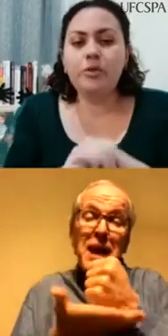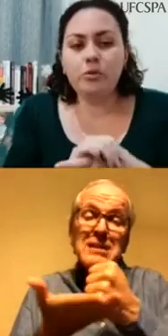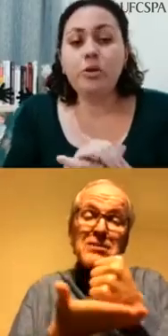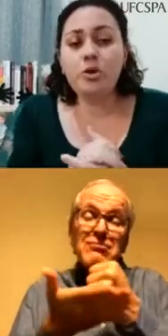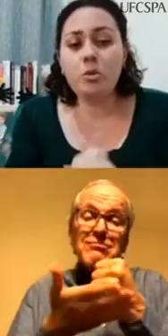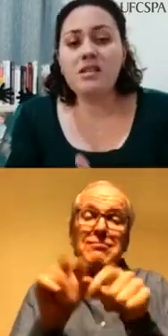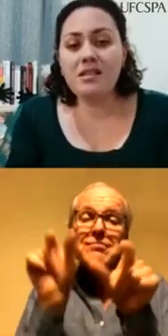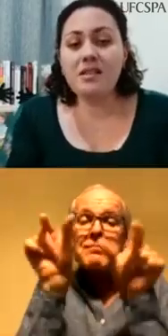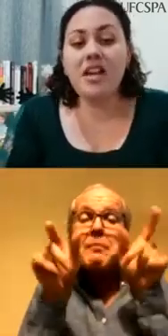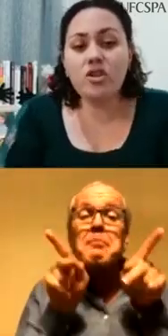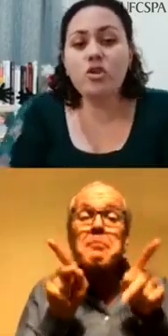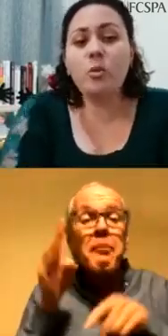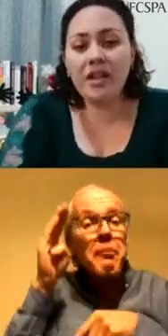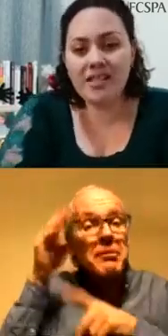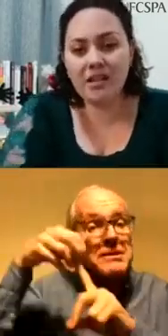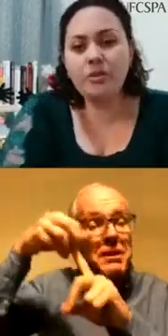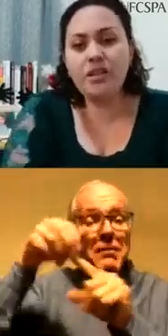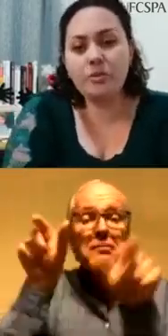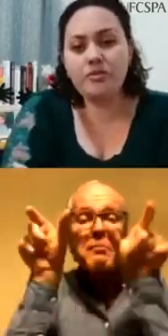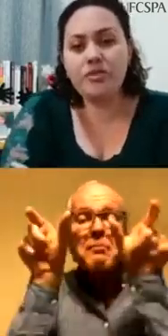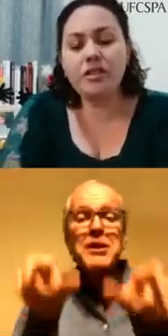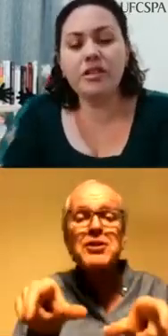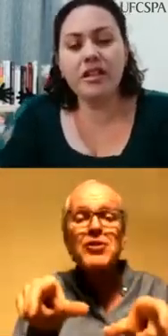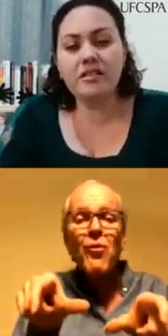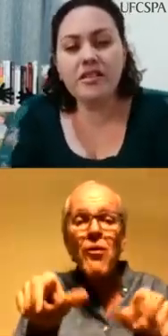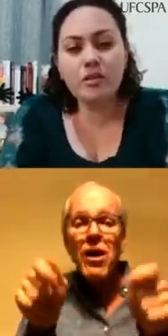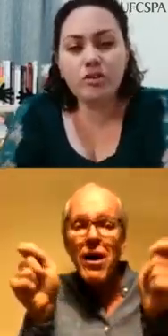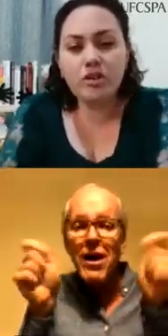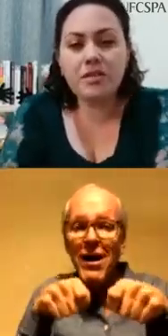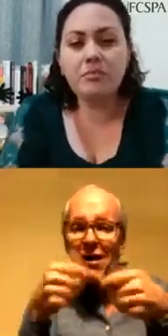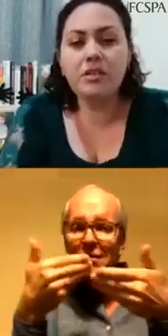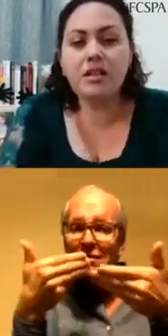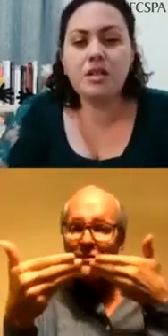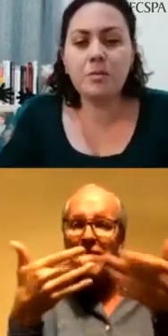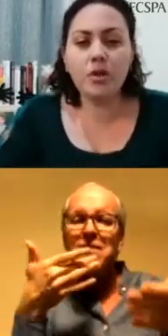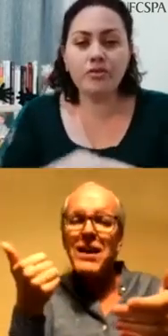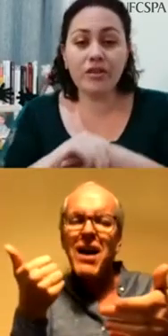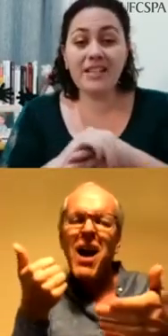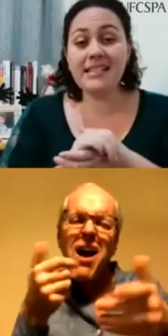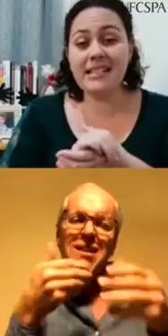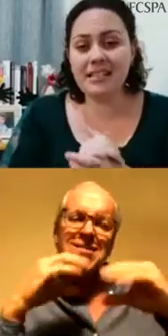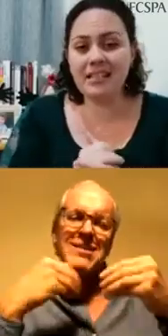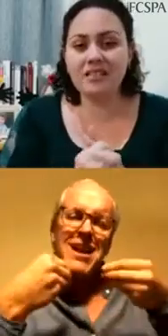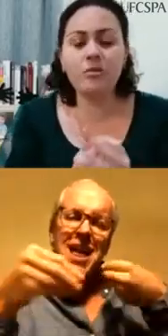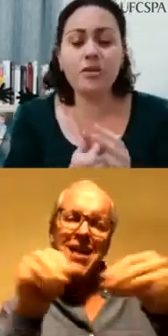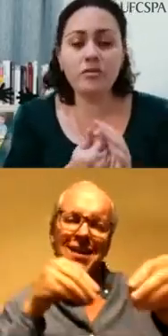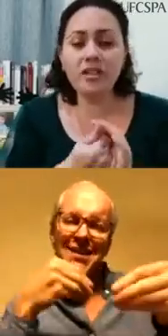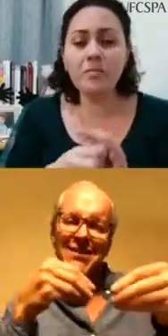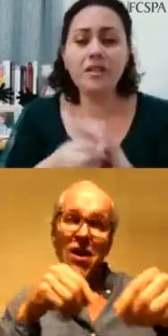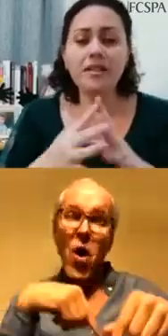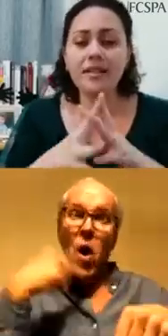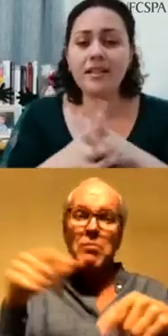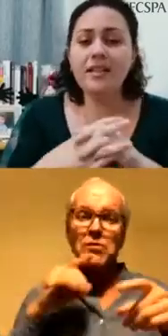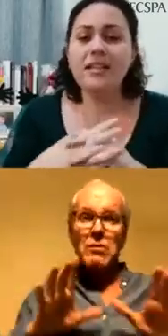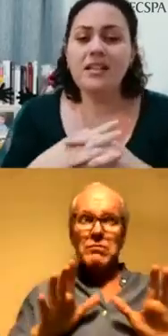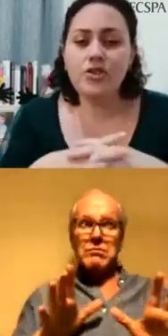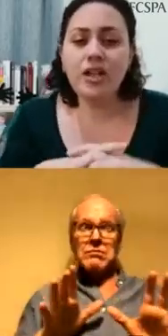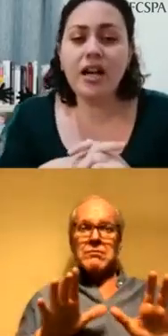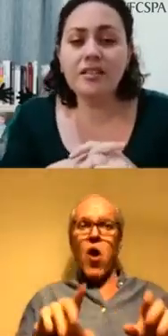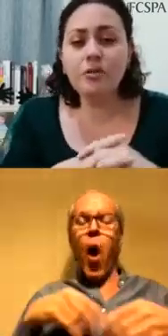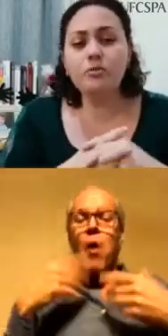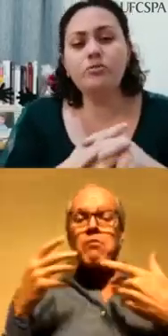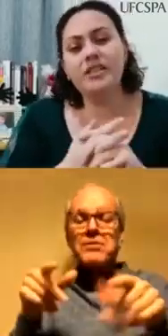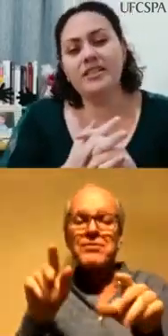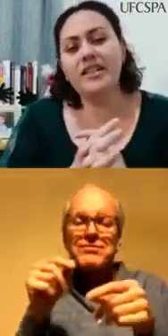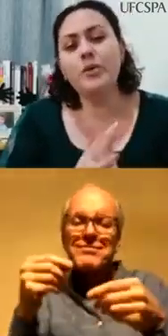Ela perguntou sobre as estratégias de comunicação, né, que o profissional da área da saúde que não sabe Libras pode fazer, né? Então, isso vai depender de